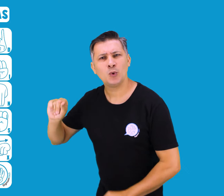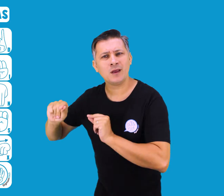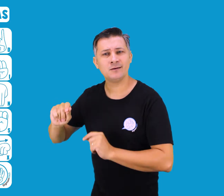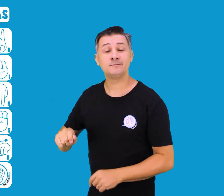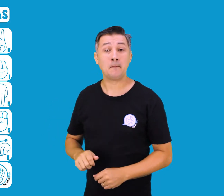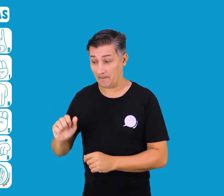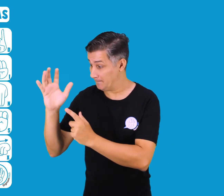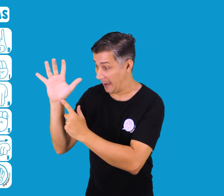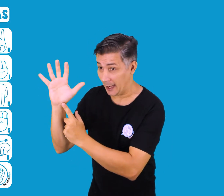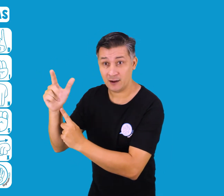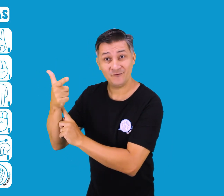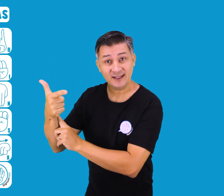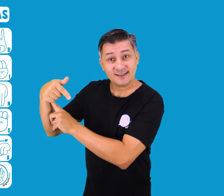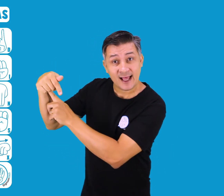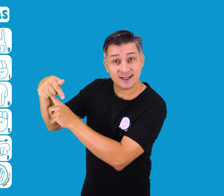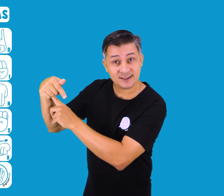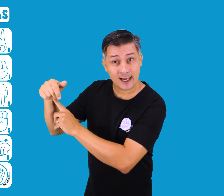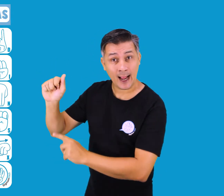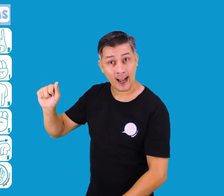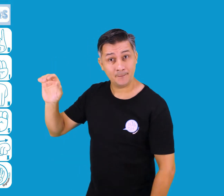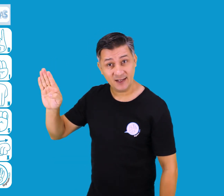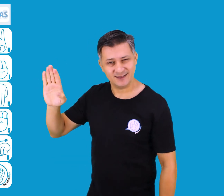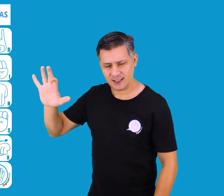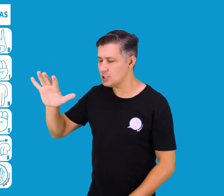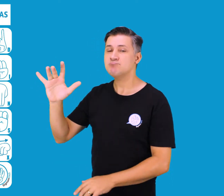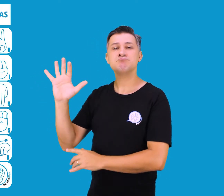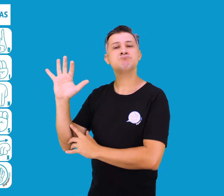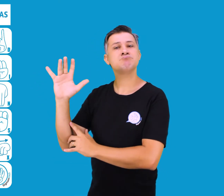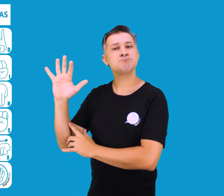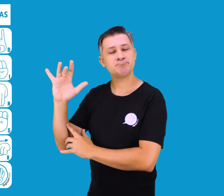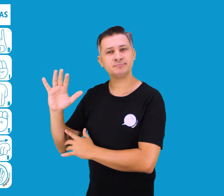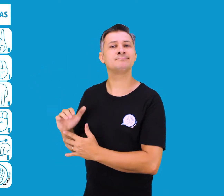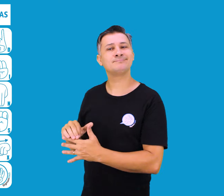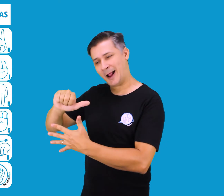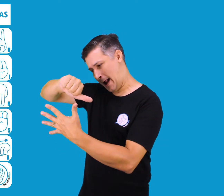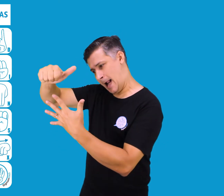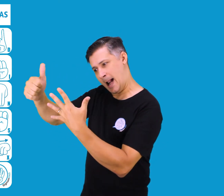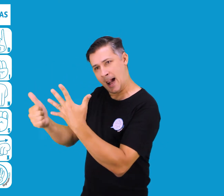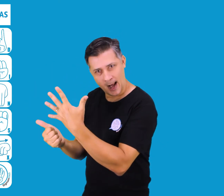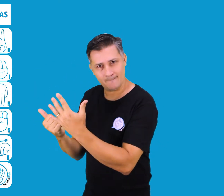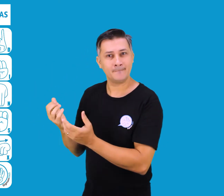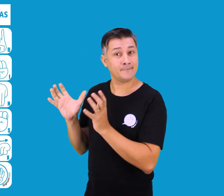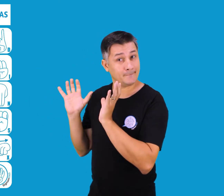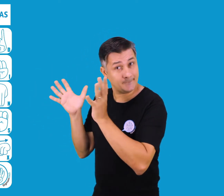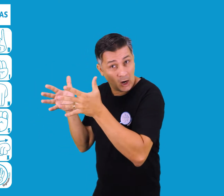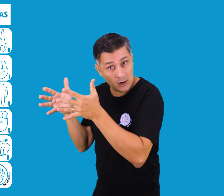O que é o alfabeto em Libras? É um conjunto de 27 sinais manuais realizados em